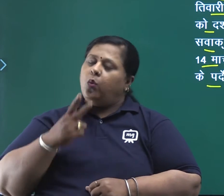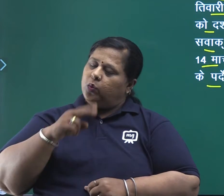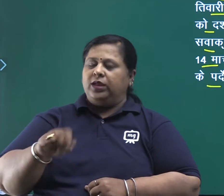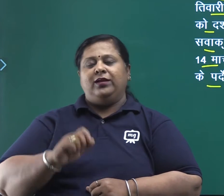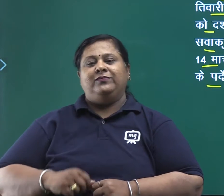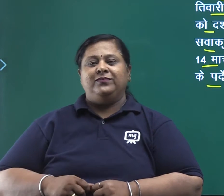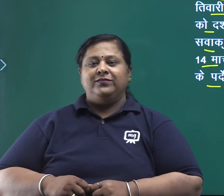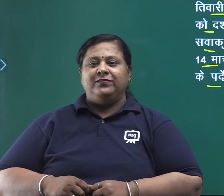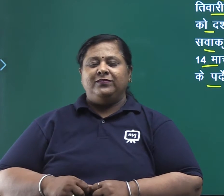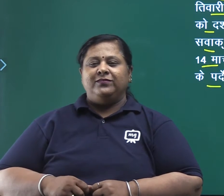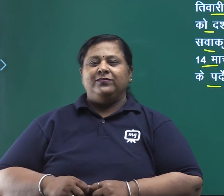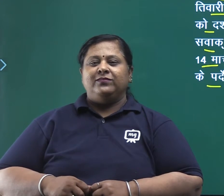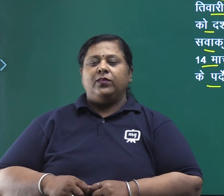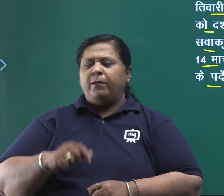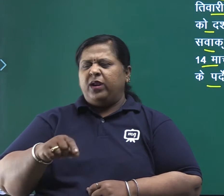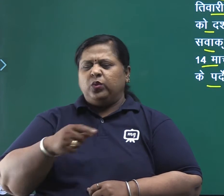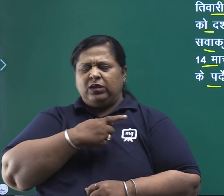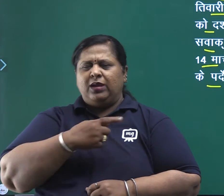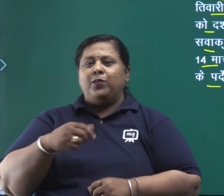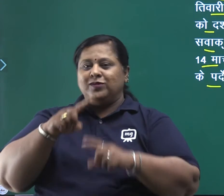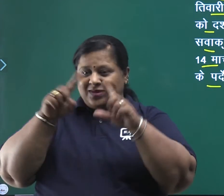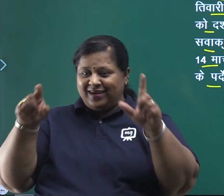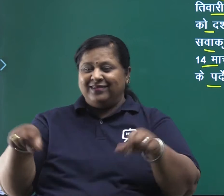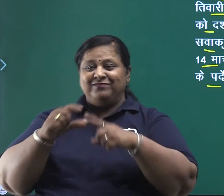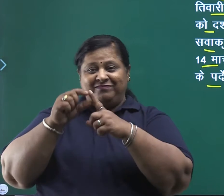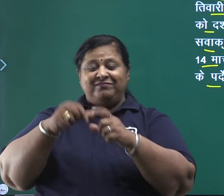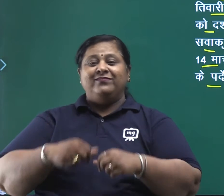होते हैं, परंतु यह पोस्टर